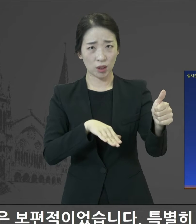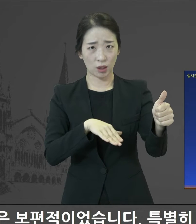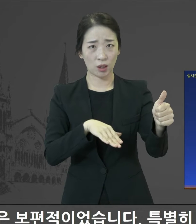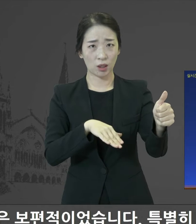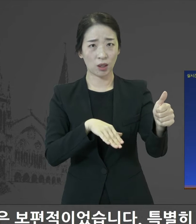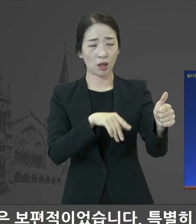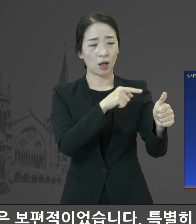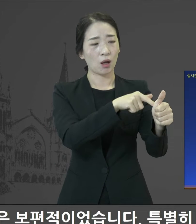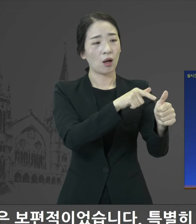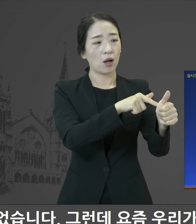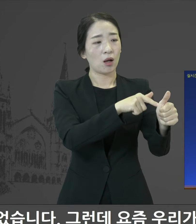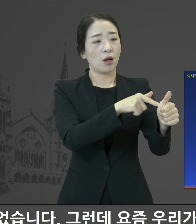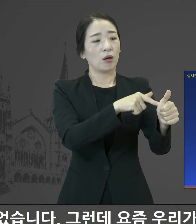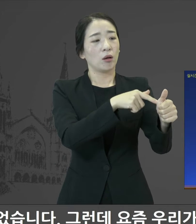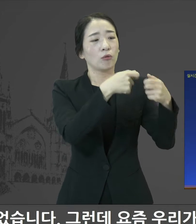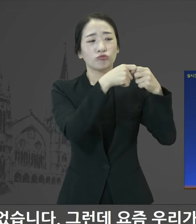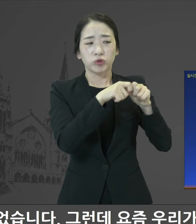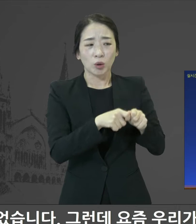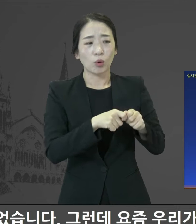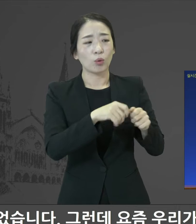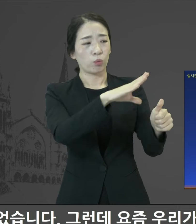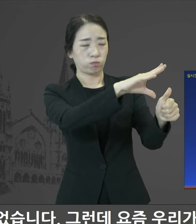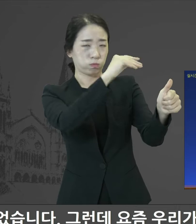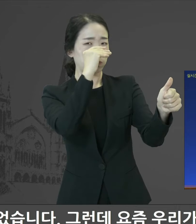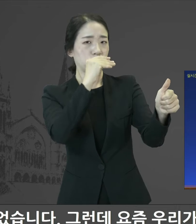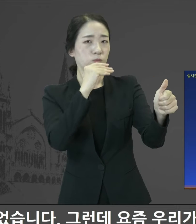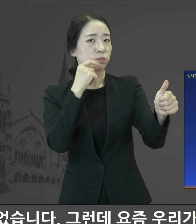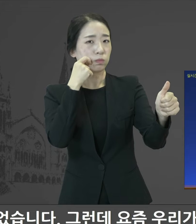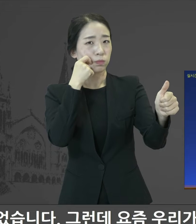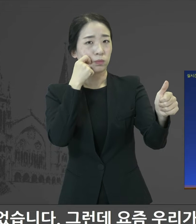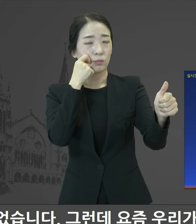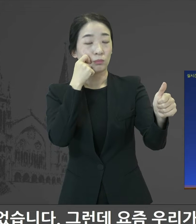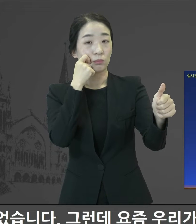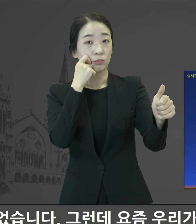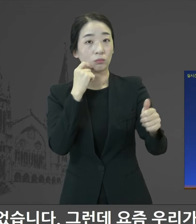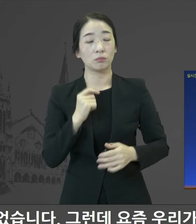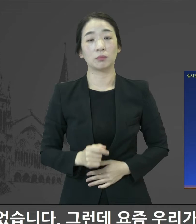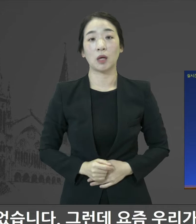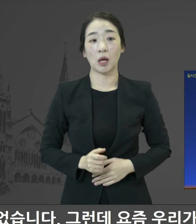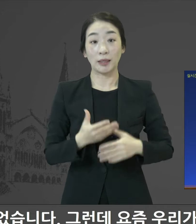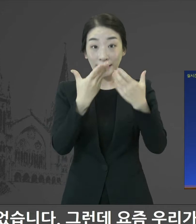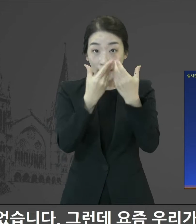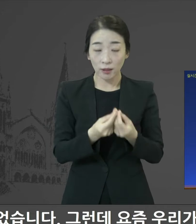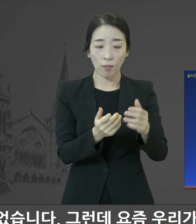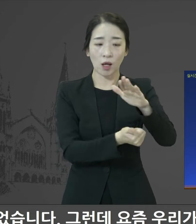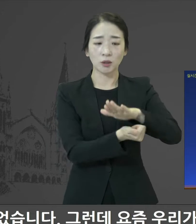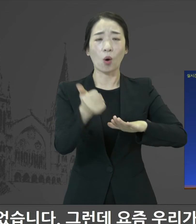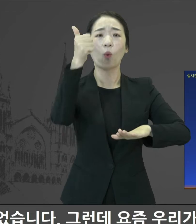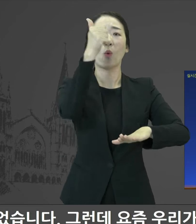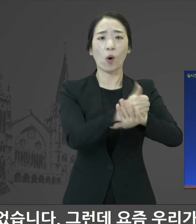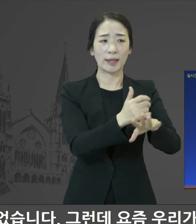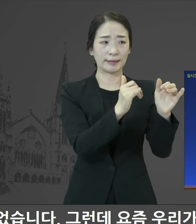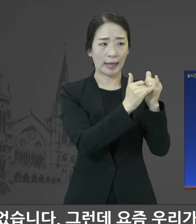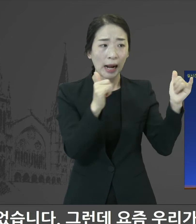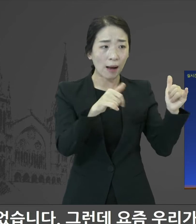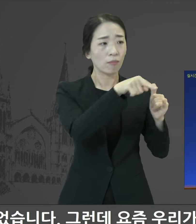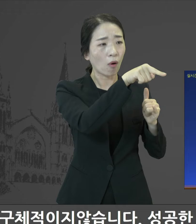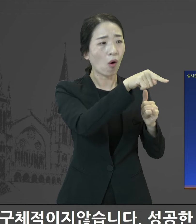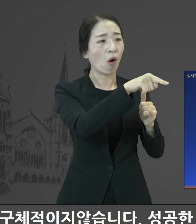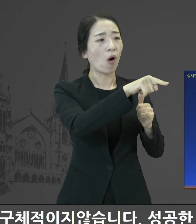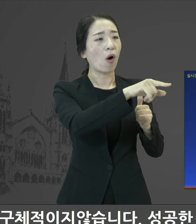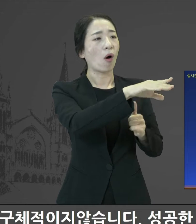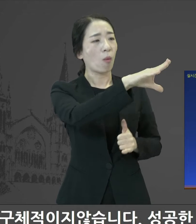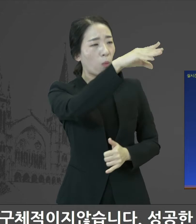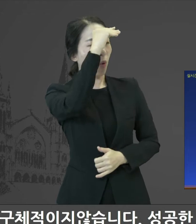않습니다. 성공한 사람을 본받는다. 그런데 그 성공한 사람이 얼마나 노력했는지는 잘 본받으려고